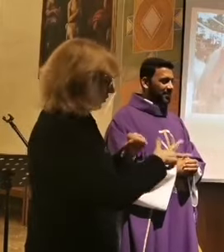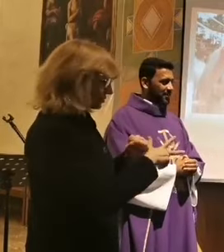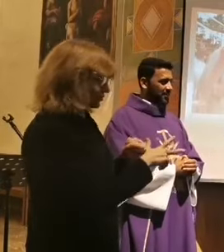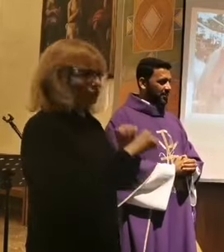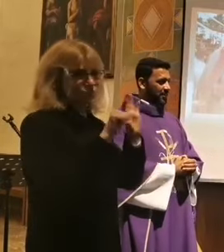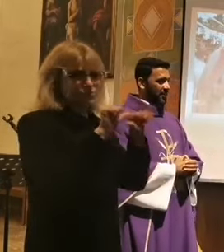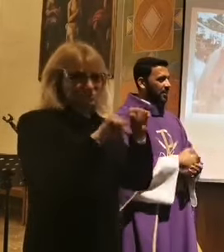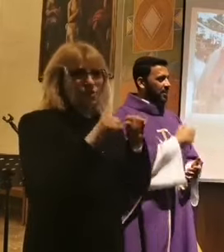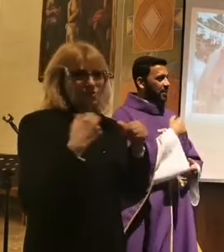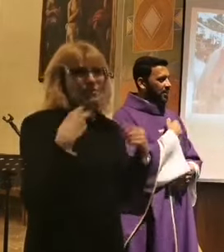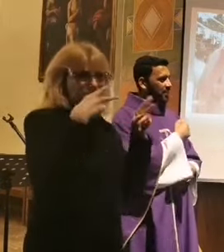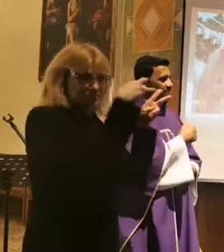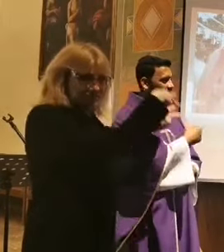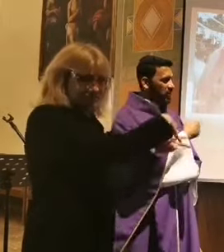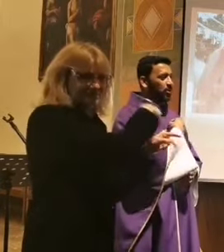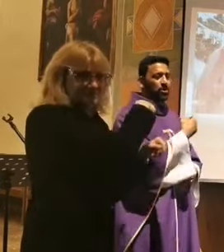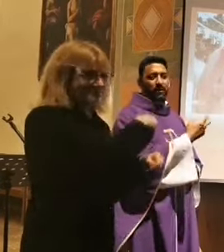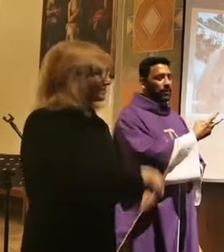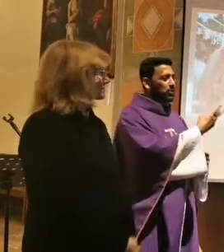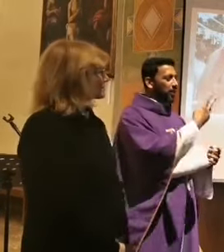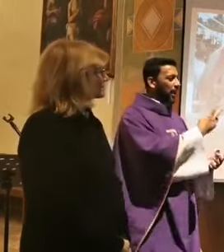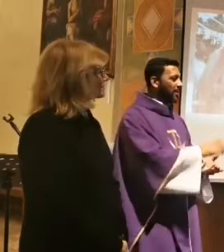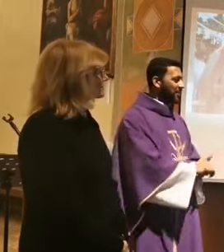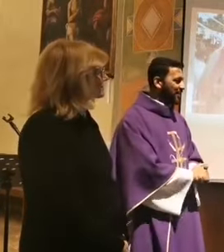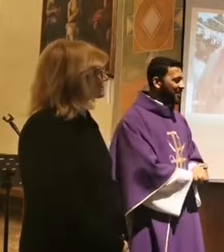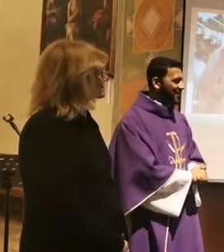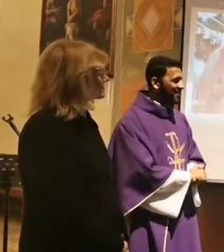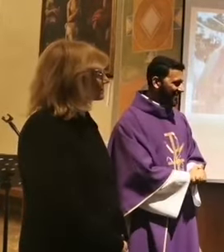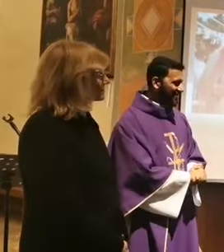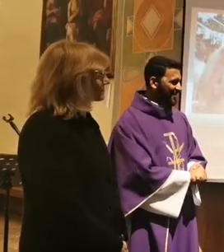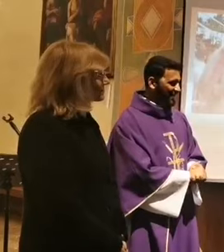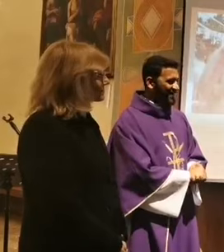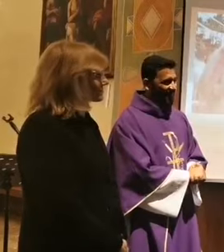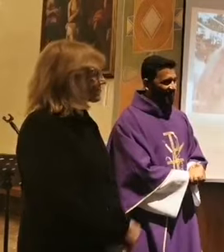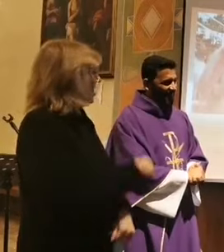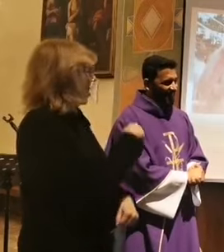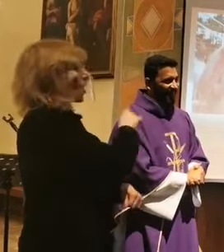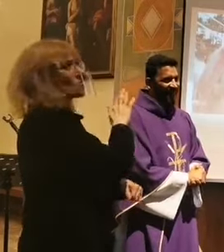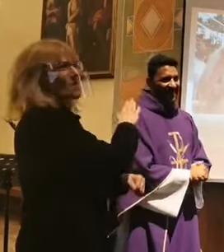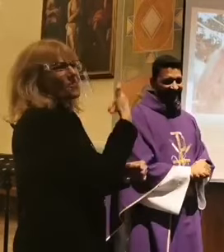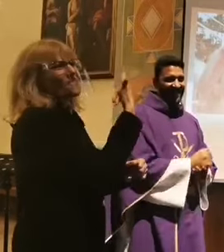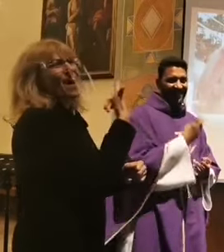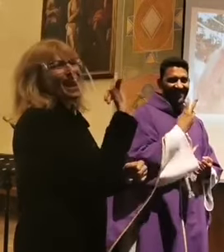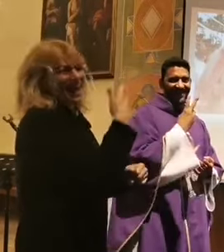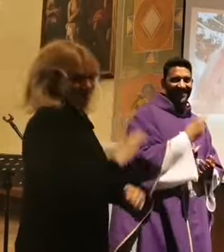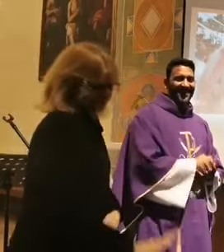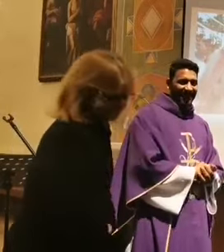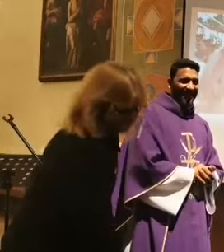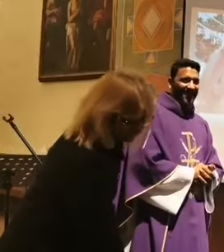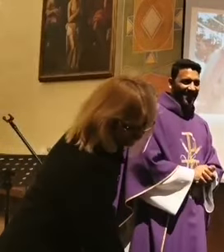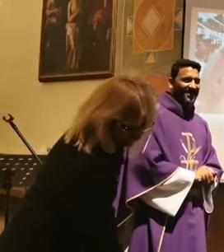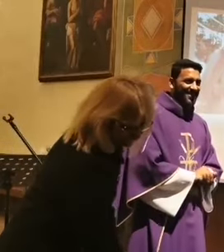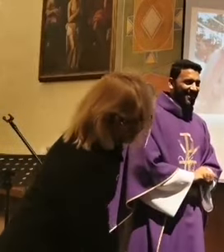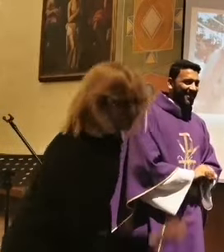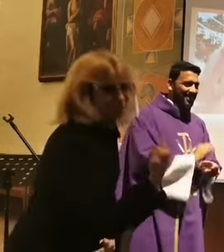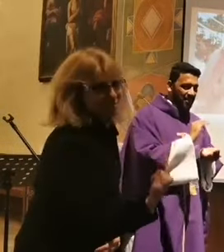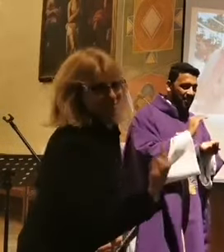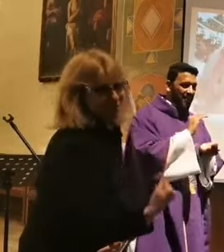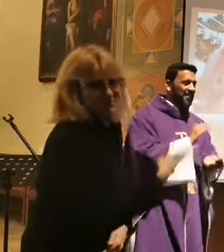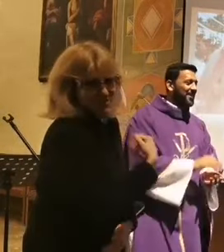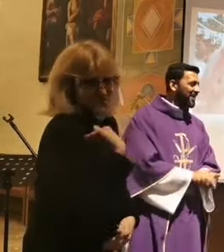quanti in India było? Io avevo due anni. A ty nie on miał 2 lata, kiedy ja nawet drugi był właśnie w India po